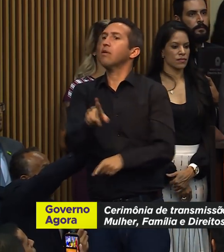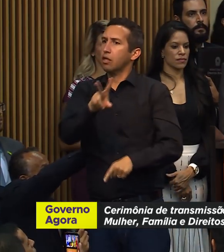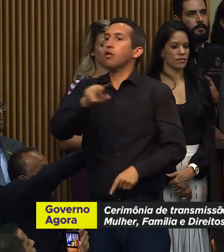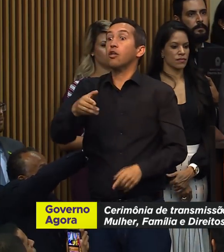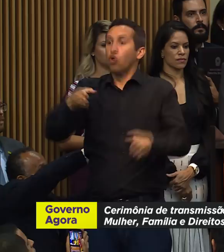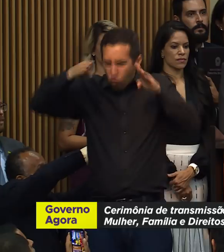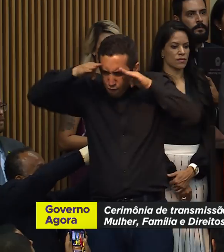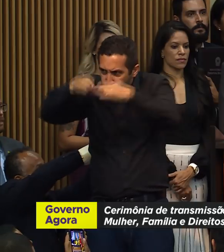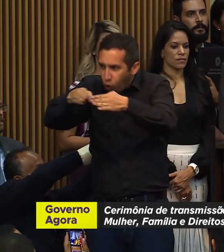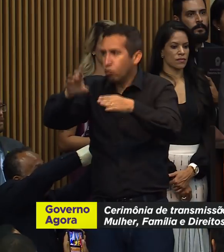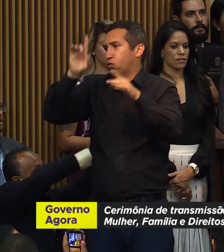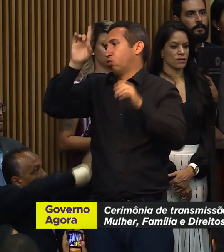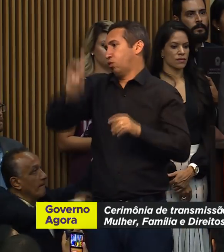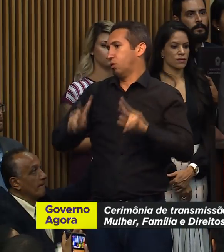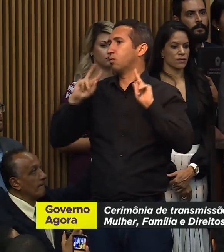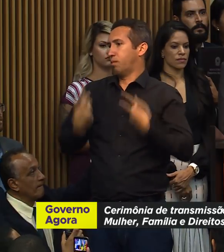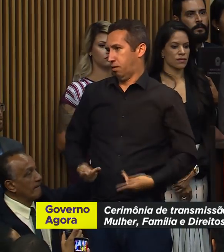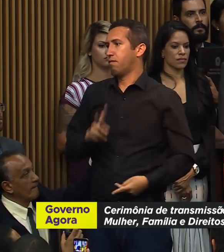aos direitos humanos.